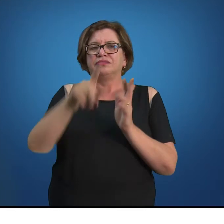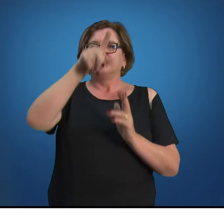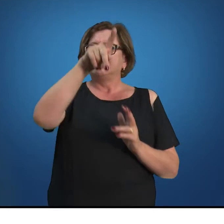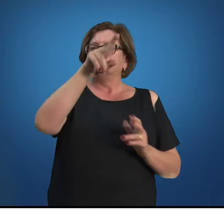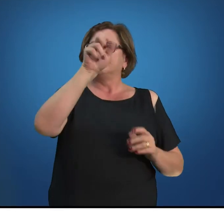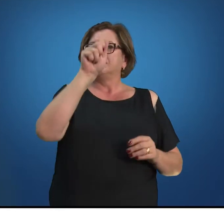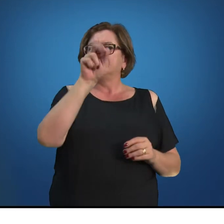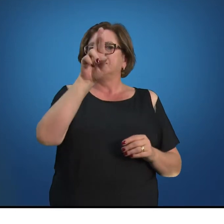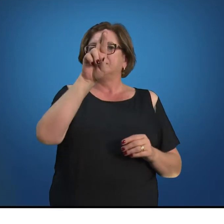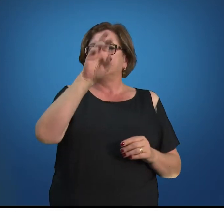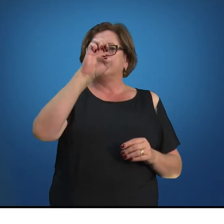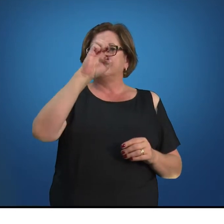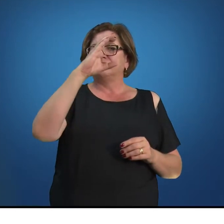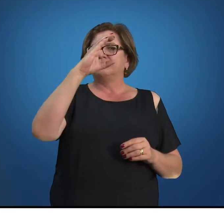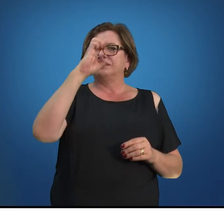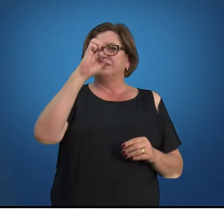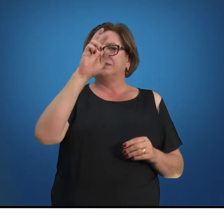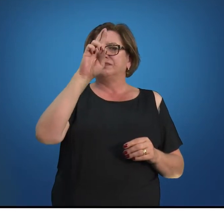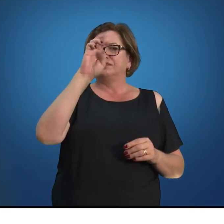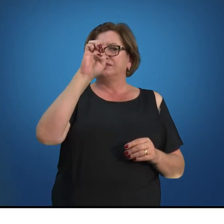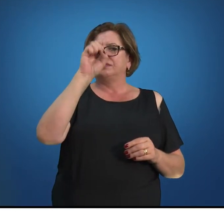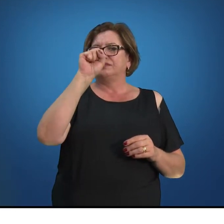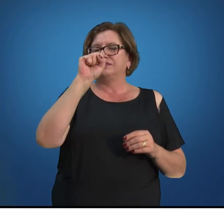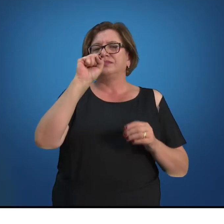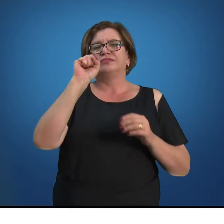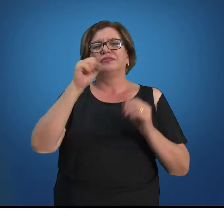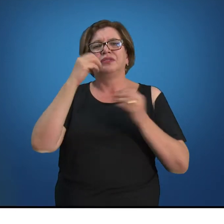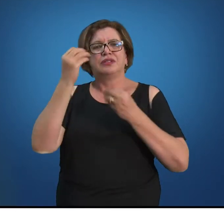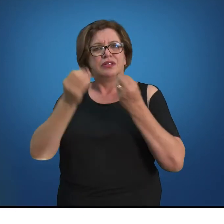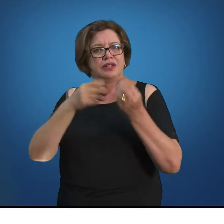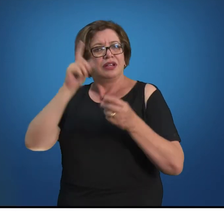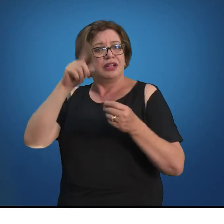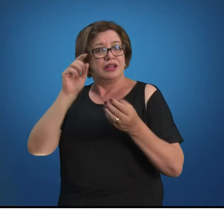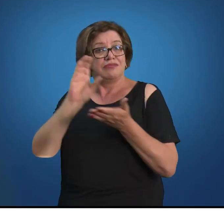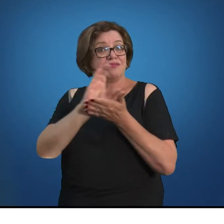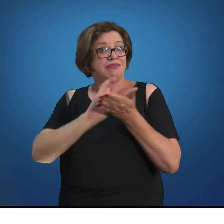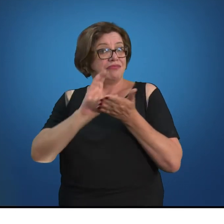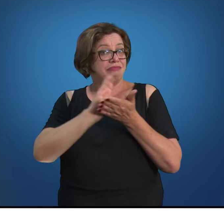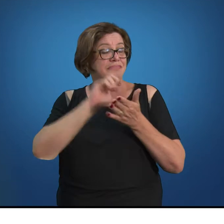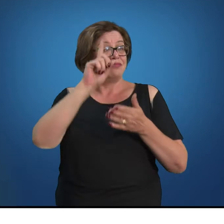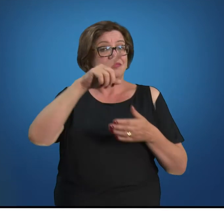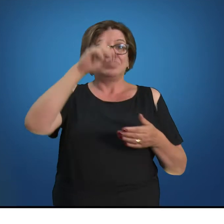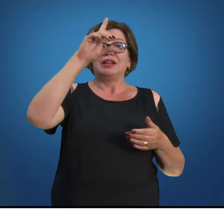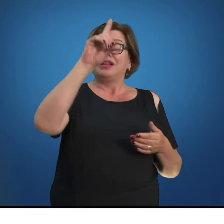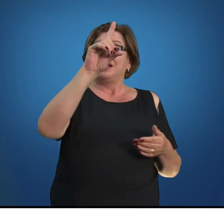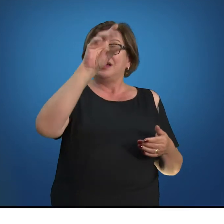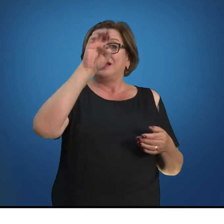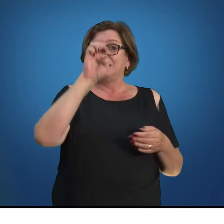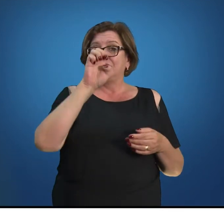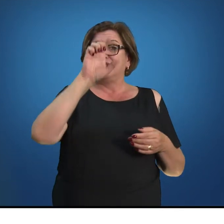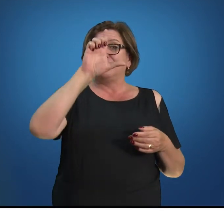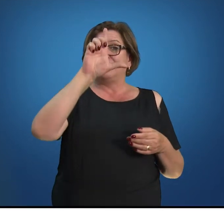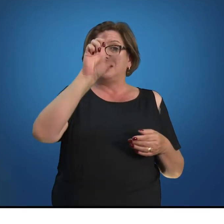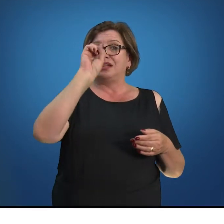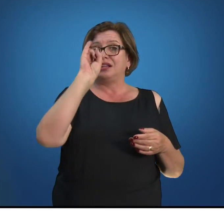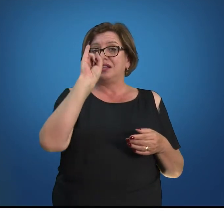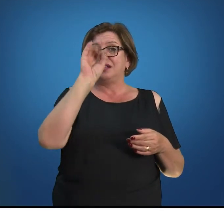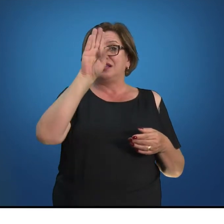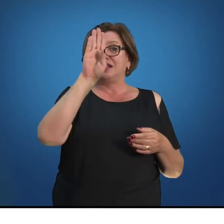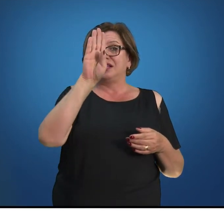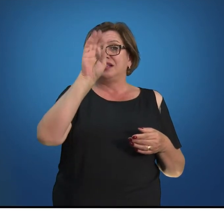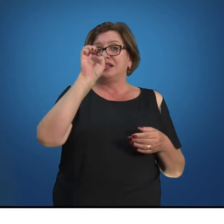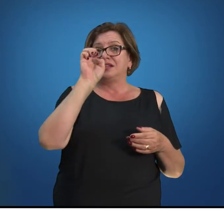com um caráter de conselho deliberativo, na qual ele pode tomar a decisão, ou como um